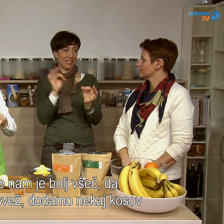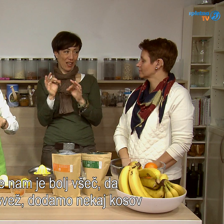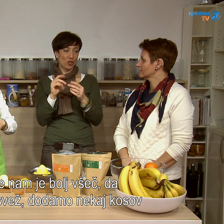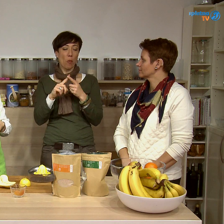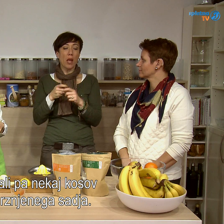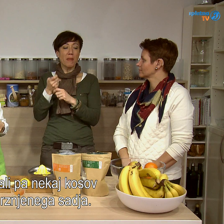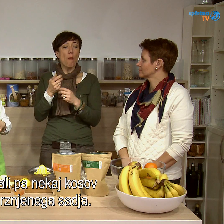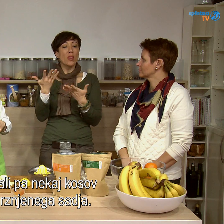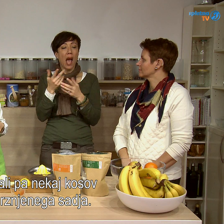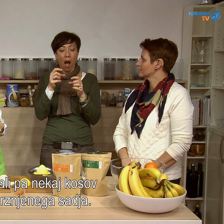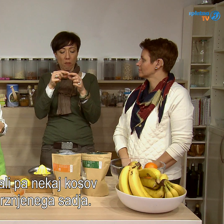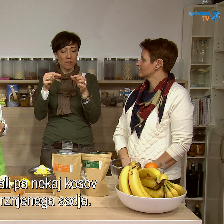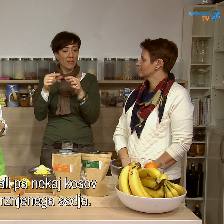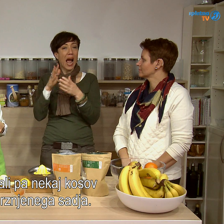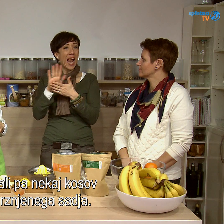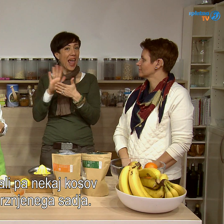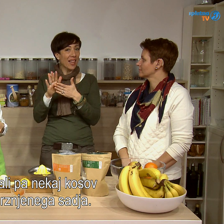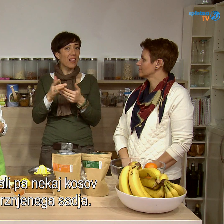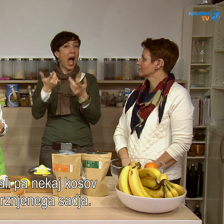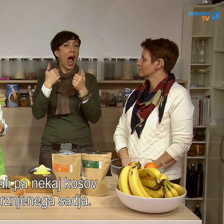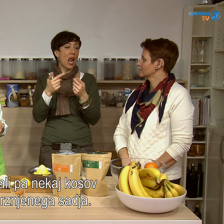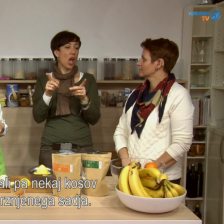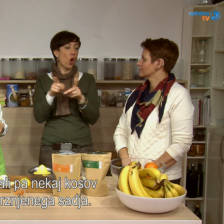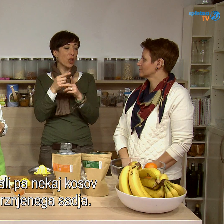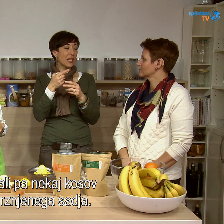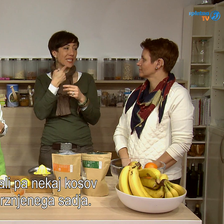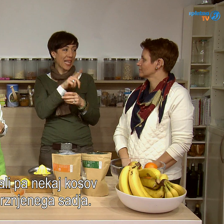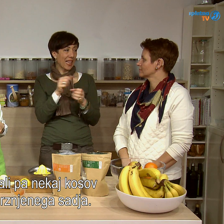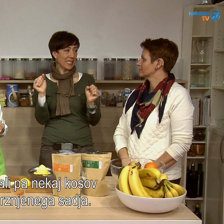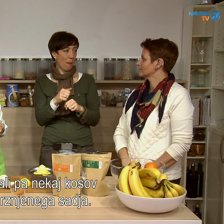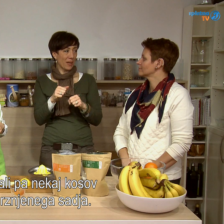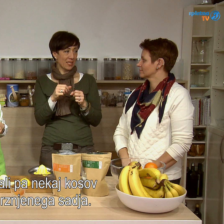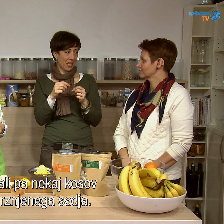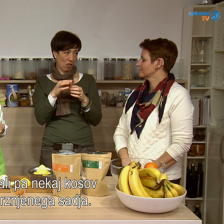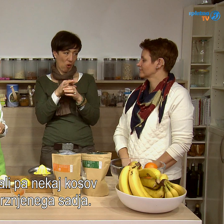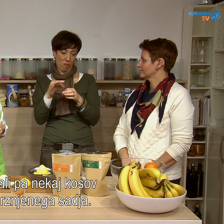nekaj kosov ledu ali pa nekaj kosov zamrznjenega sadja.